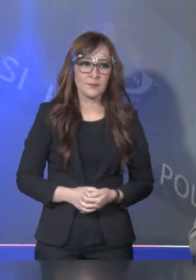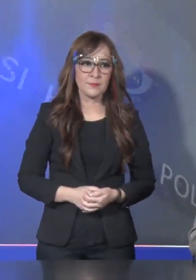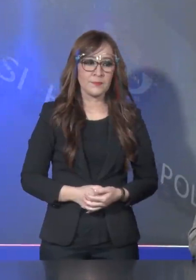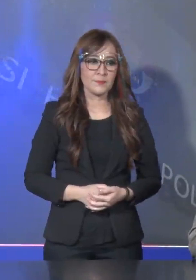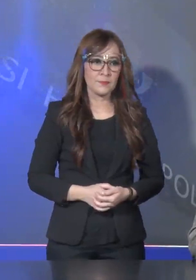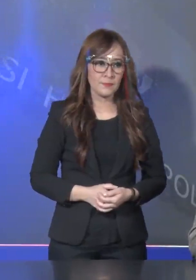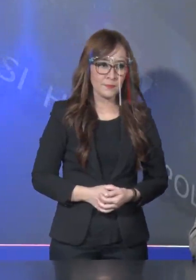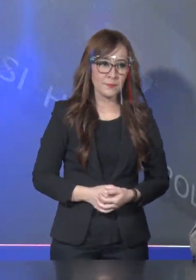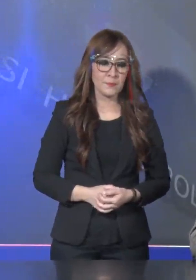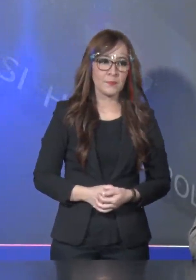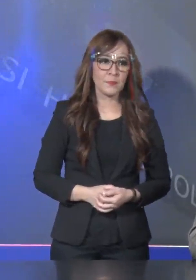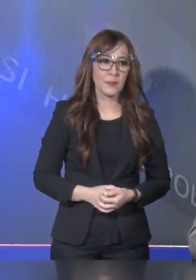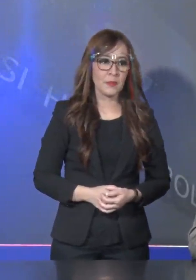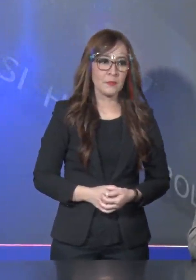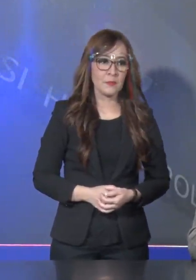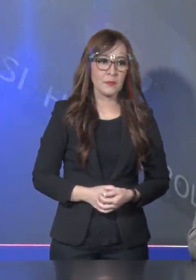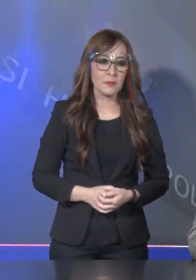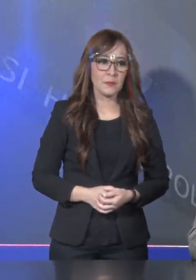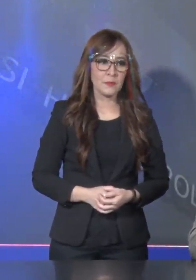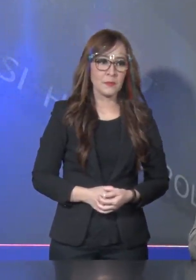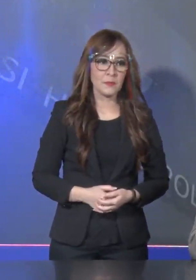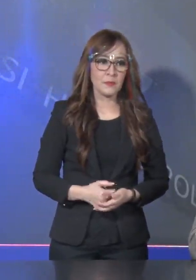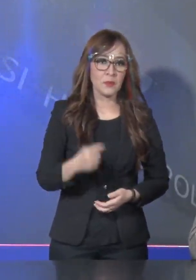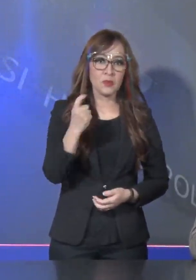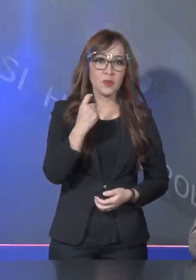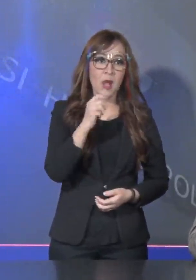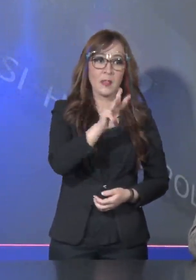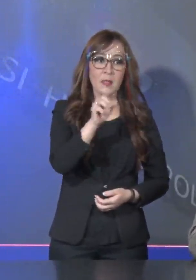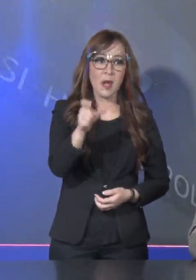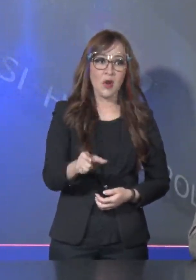Ya. Bapak, izin yang soal angka 3 terlapor. Ini kan